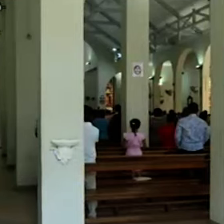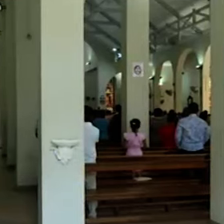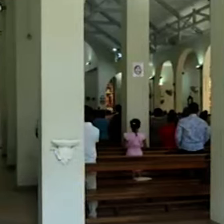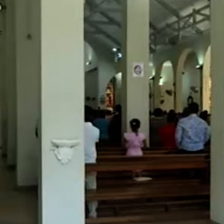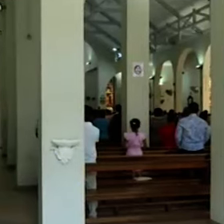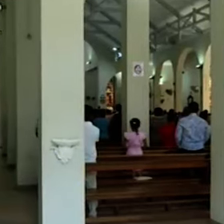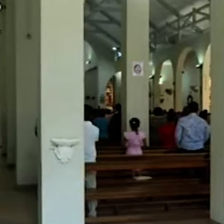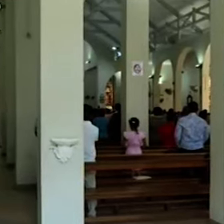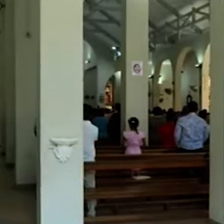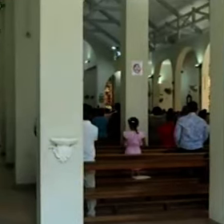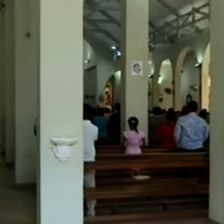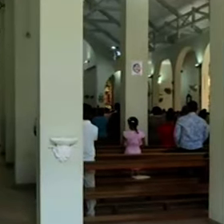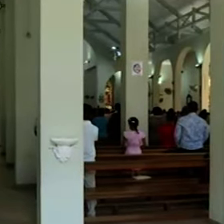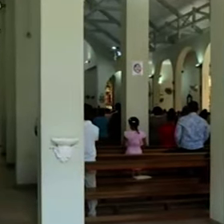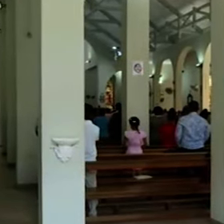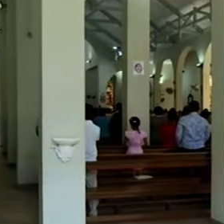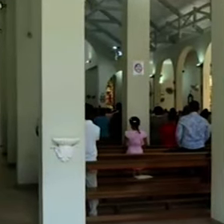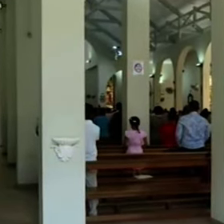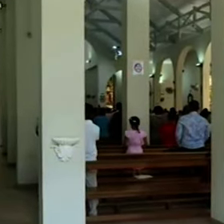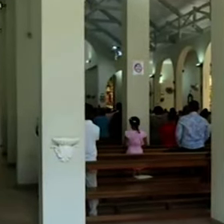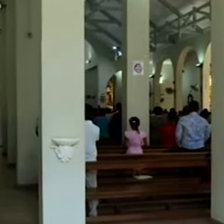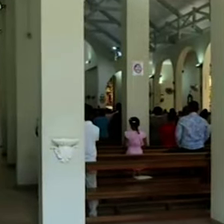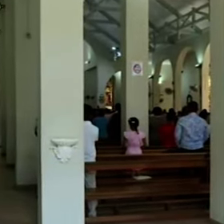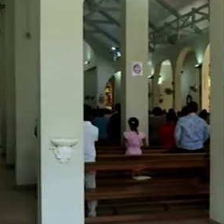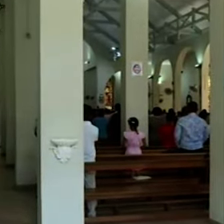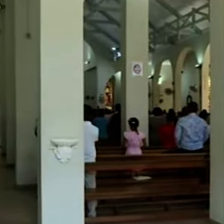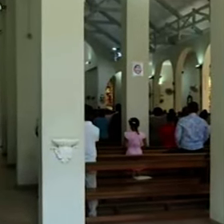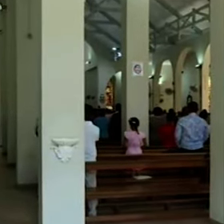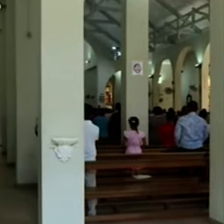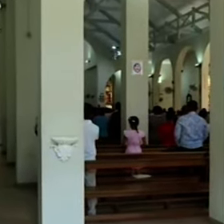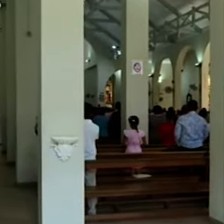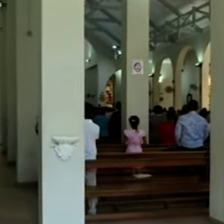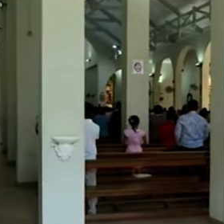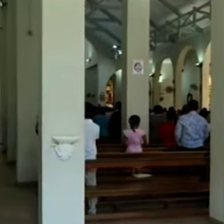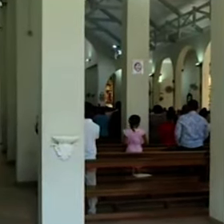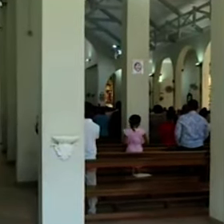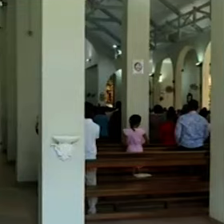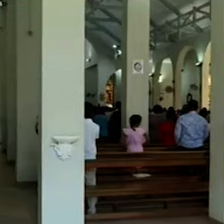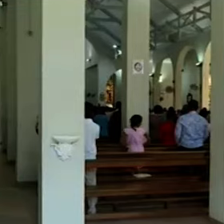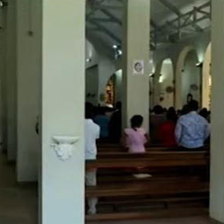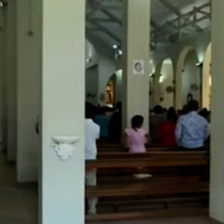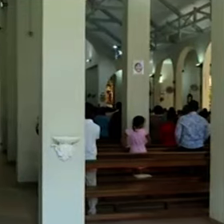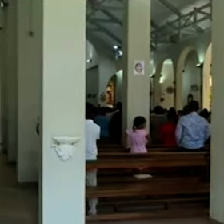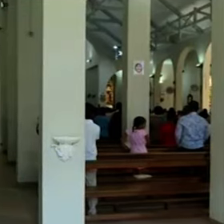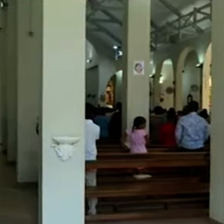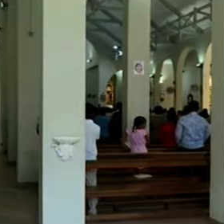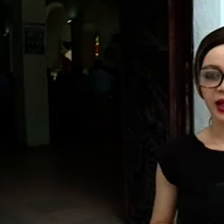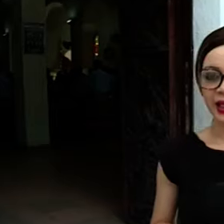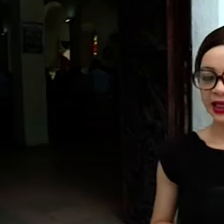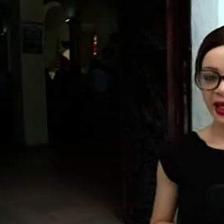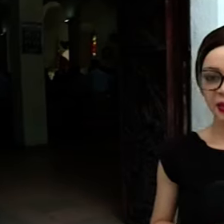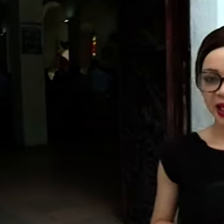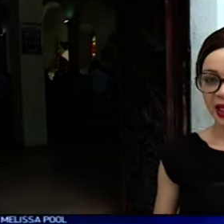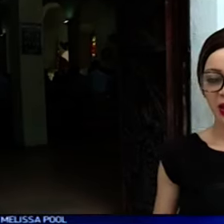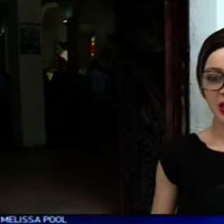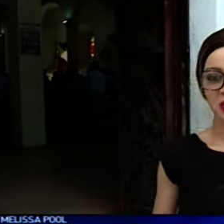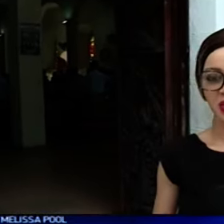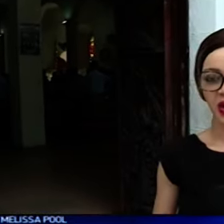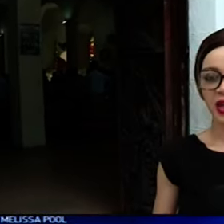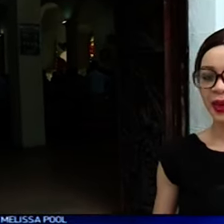sommes aussi parce que la cathédrale Immaculée Conception est un petit peu après le verbe au matin. Ici, côté cathédrale